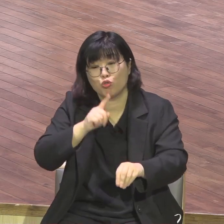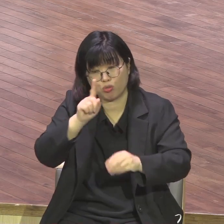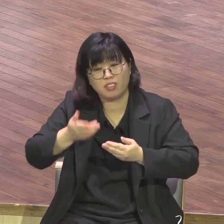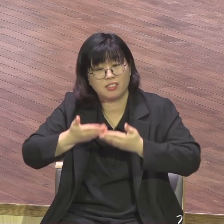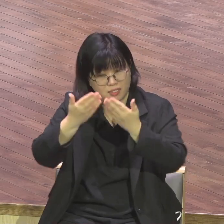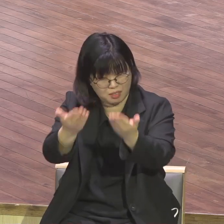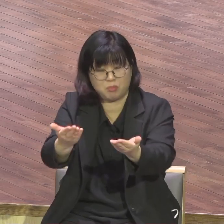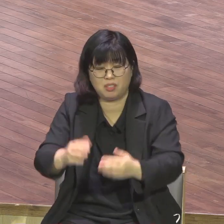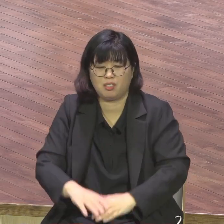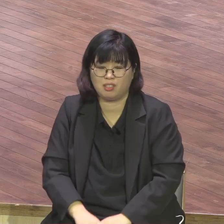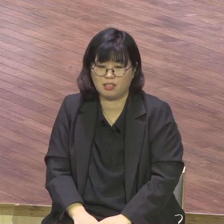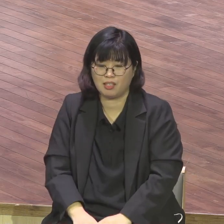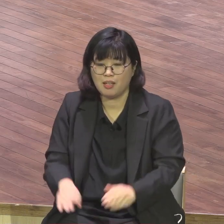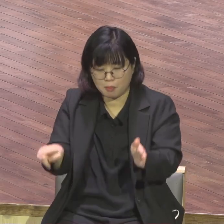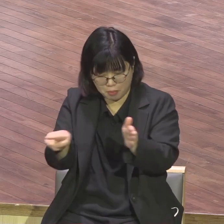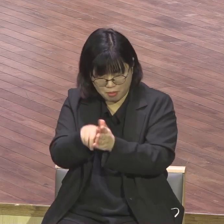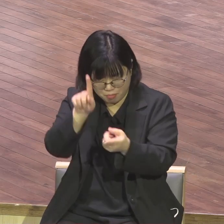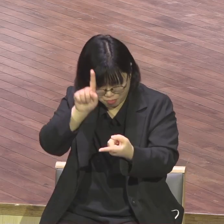돼요.